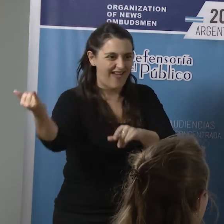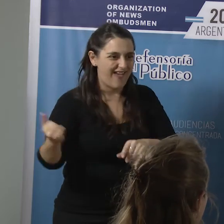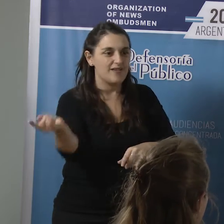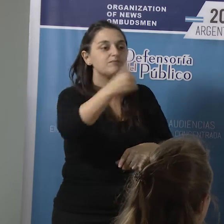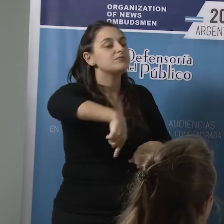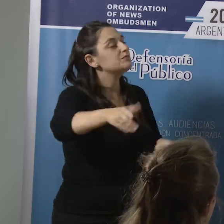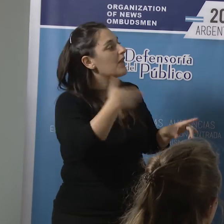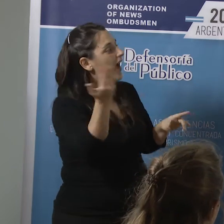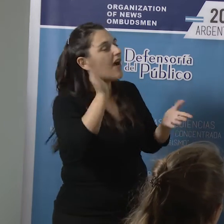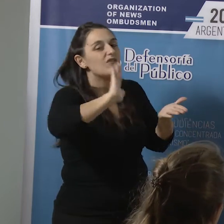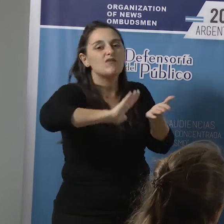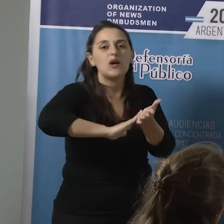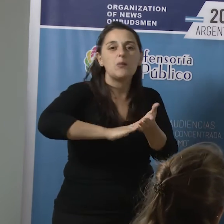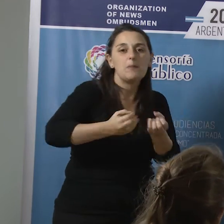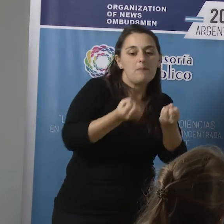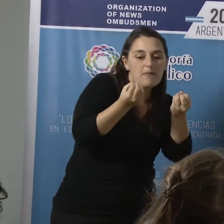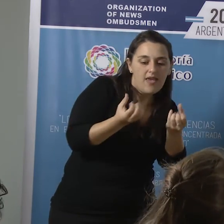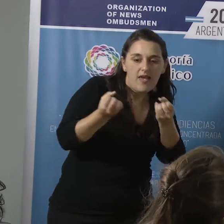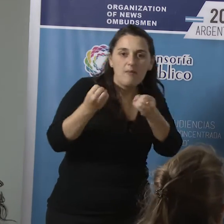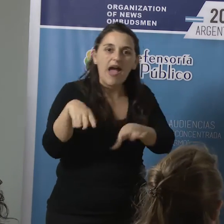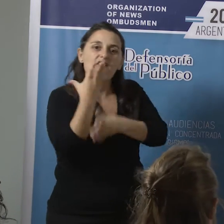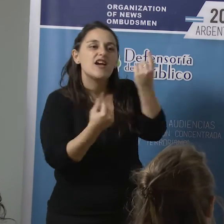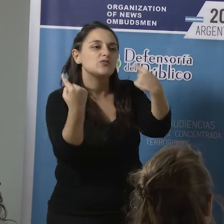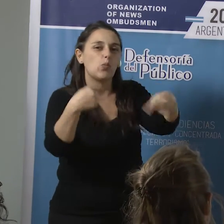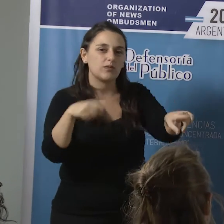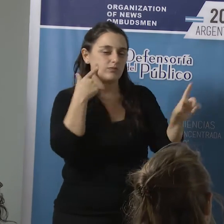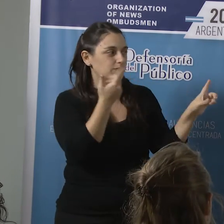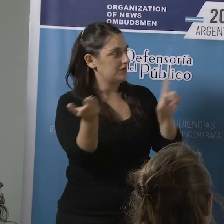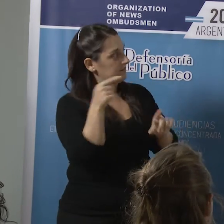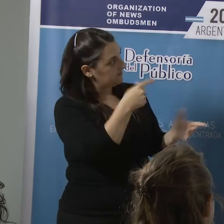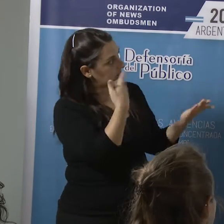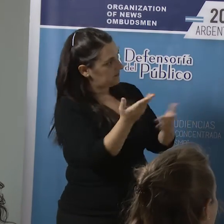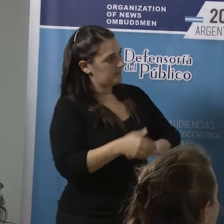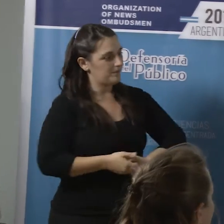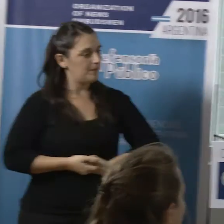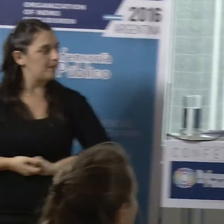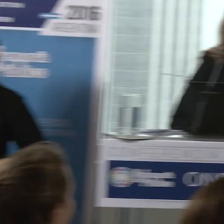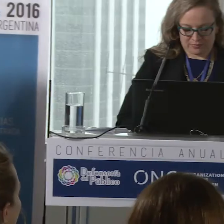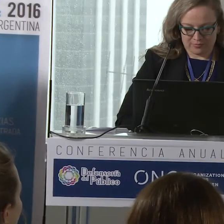hablan sobre las cosas buenas y malas que ven de la defensoría. Los invito entonces a ver.